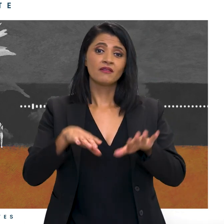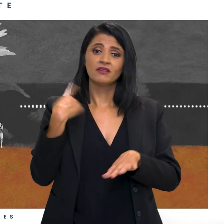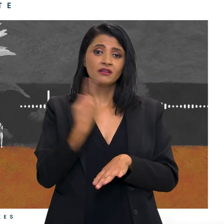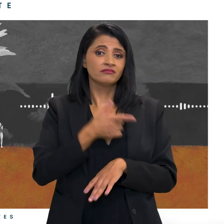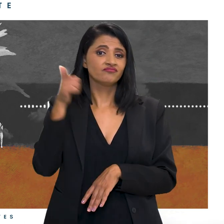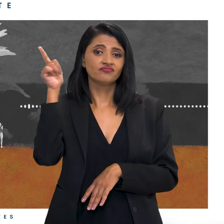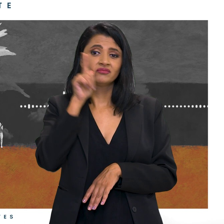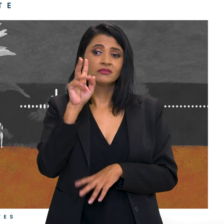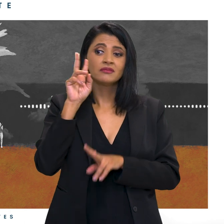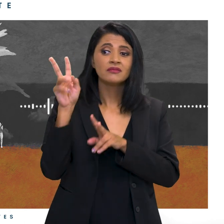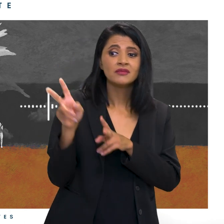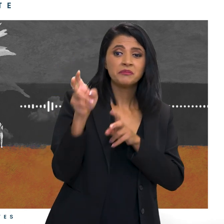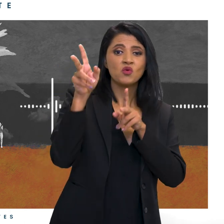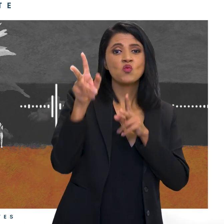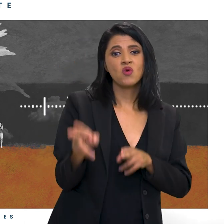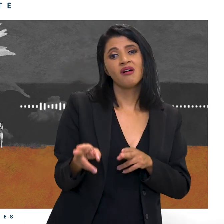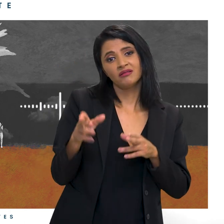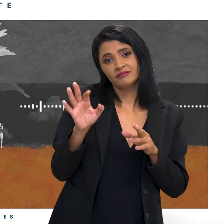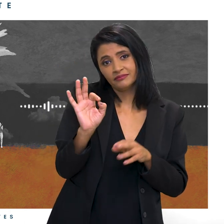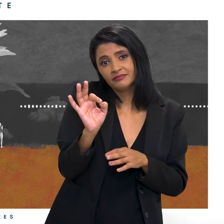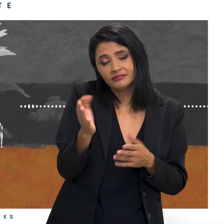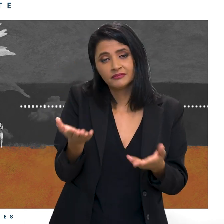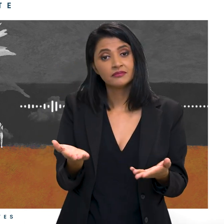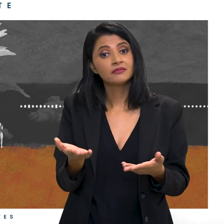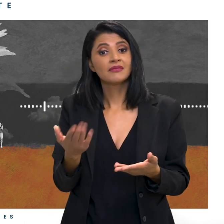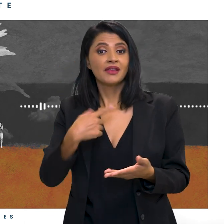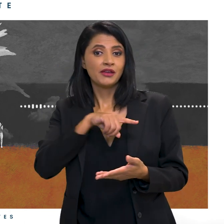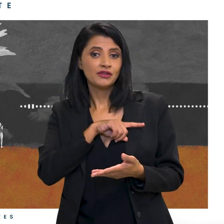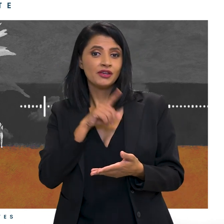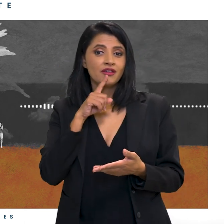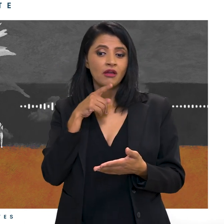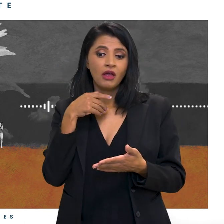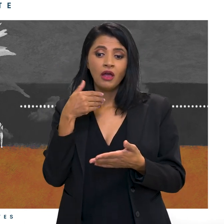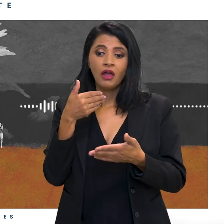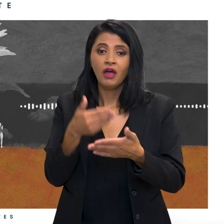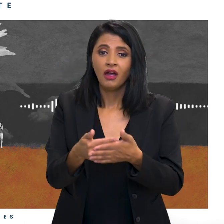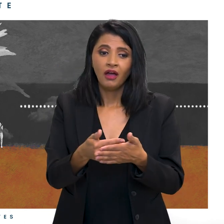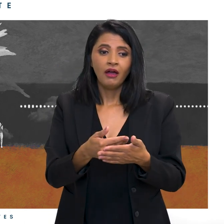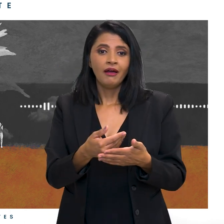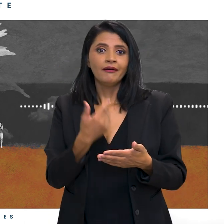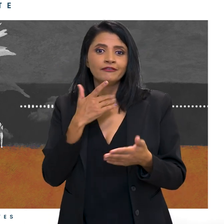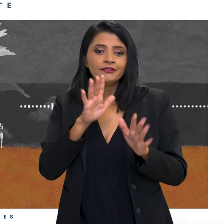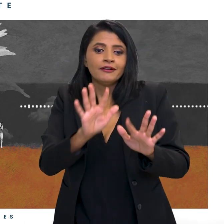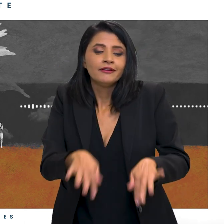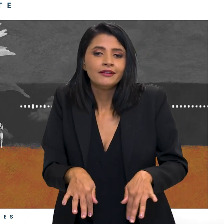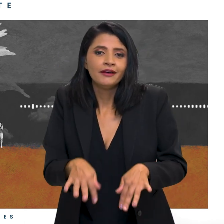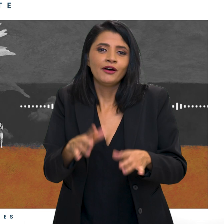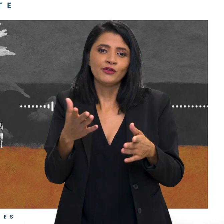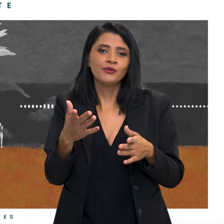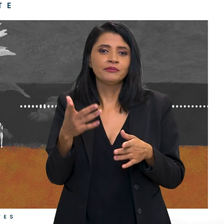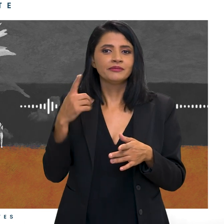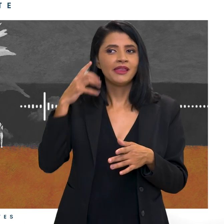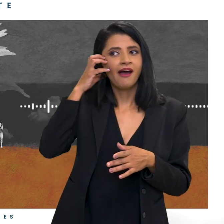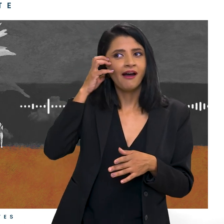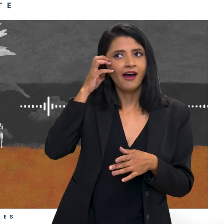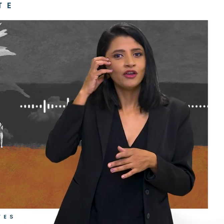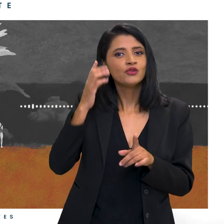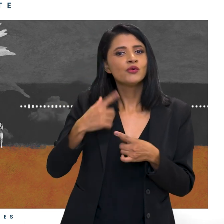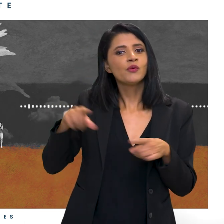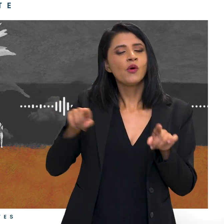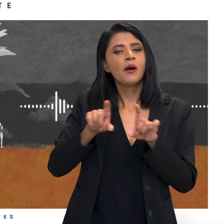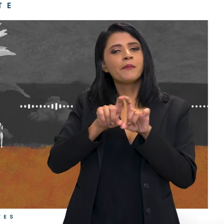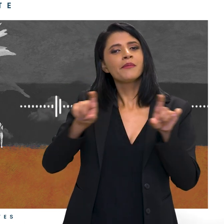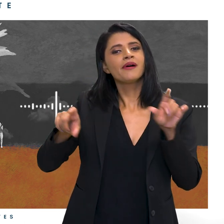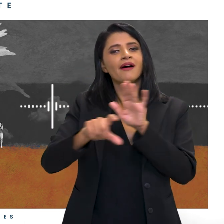Às vezes não conseguimos enxergar dessa maneira, né? Então a gente vai chegando ao fim da nossa viagem e coloca para tocar no